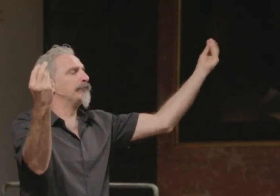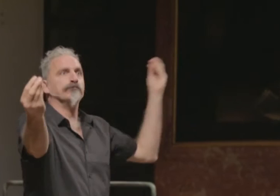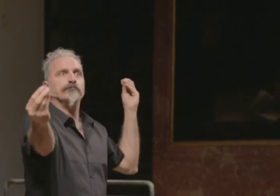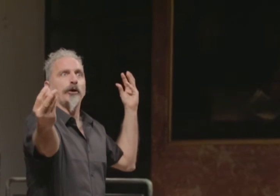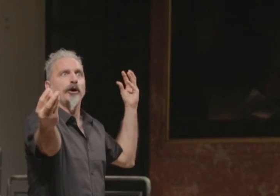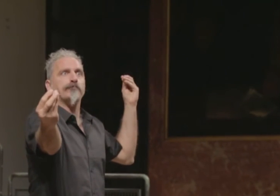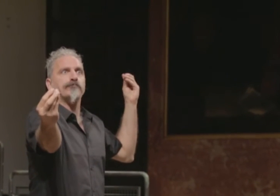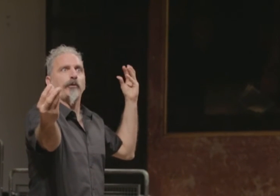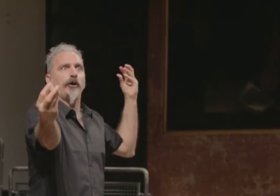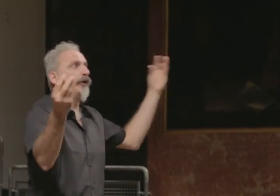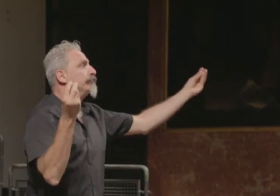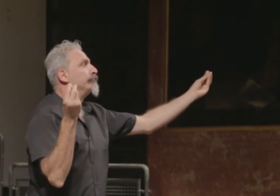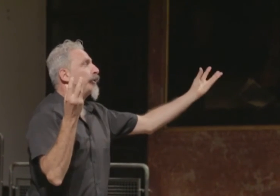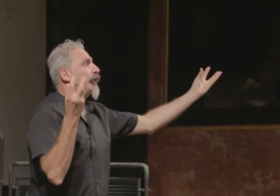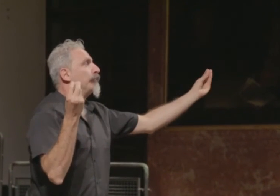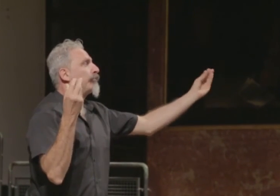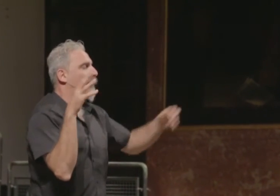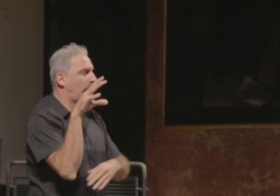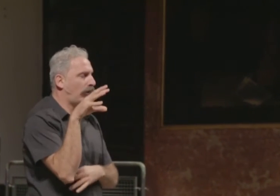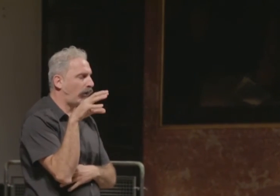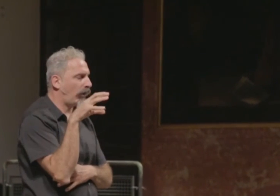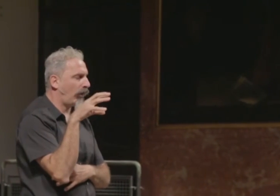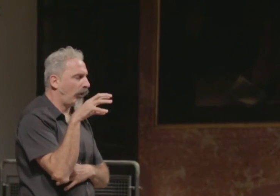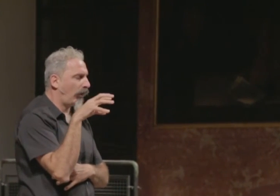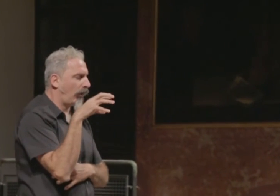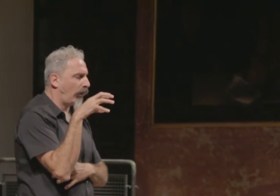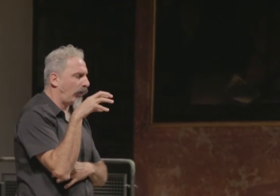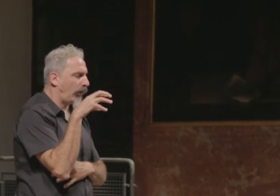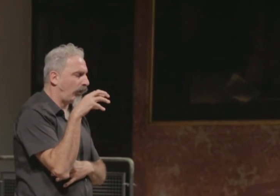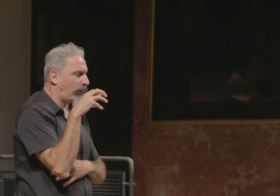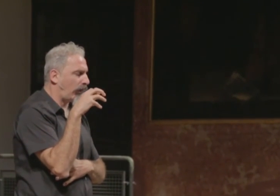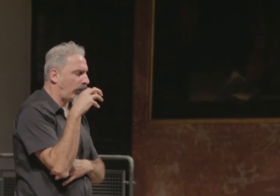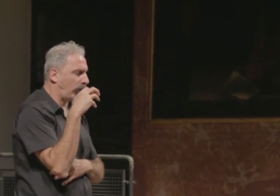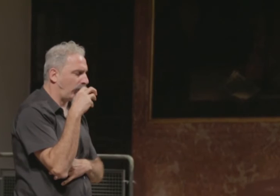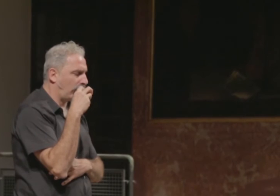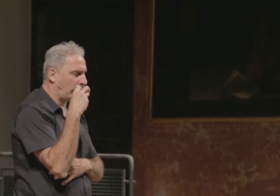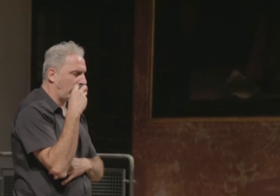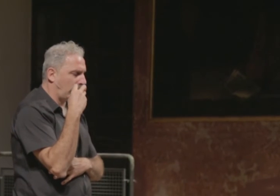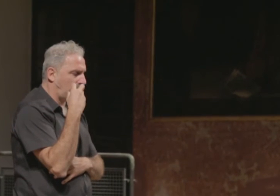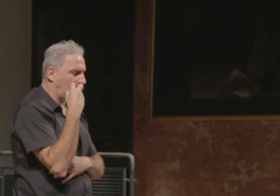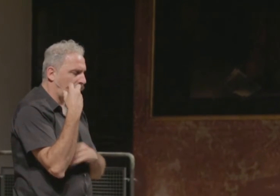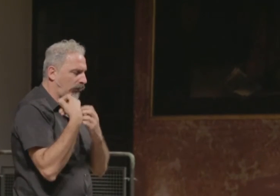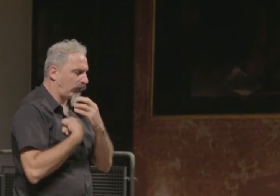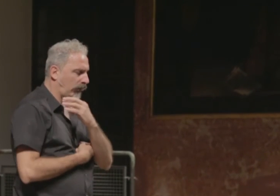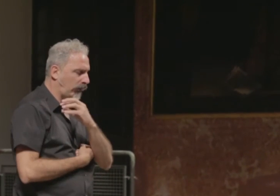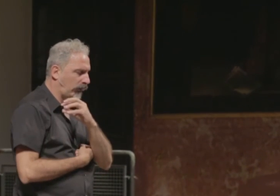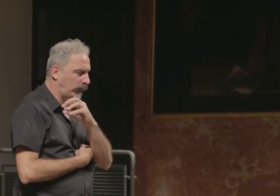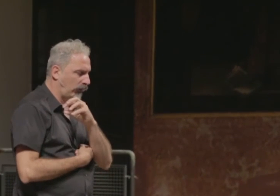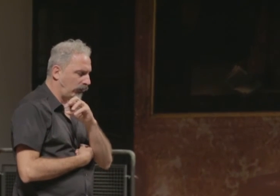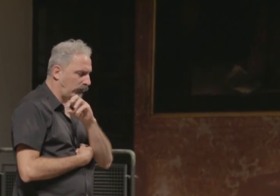LED-Lampen, LED-Lampen, LED-Lampen, LED-Lampen, LED-Lampen. Der Leuchtturm wird schwächer, und dreht sich nur